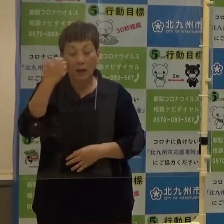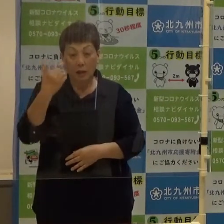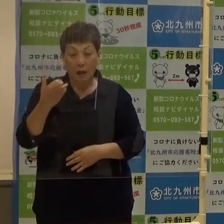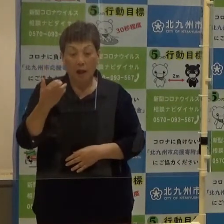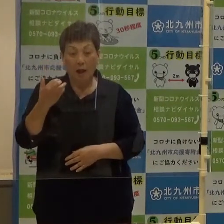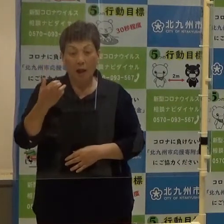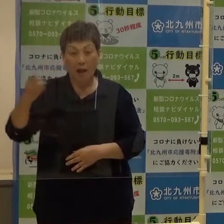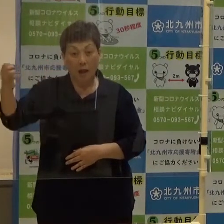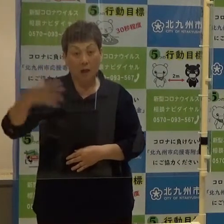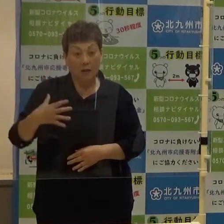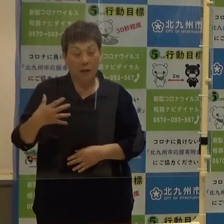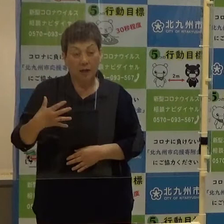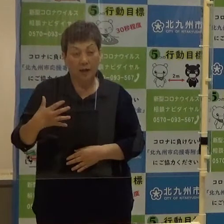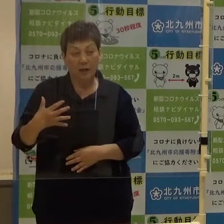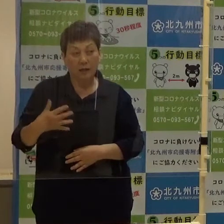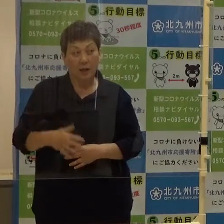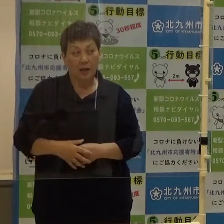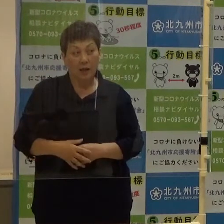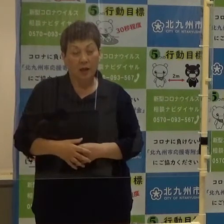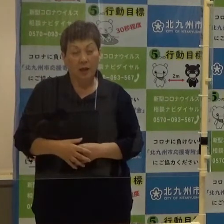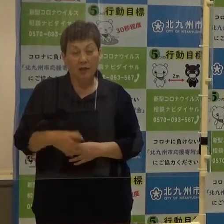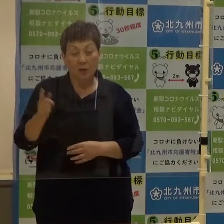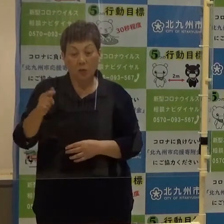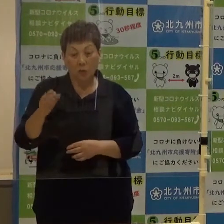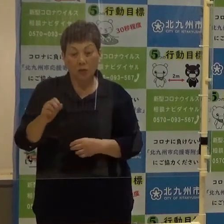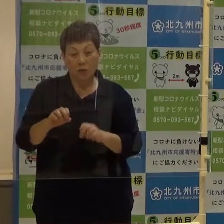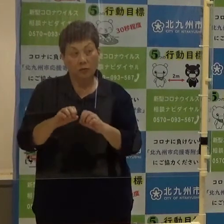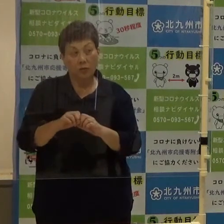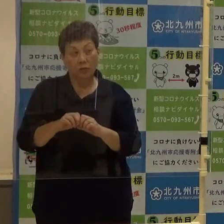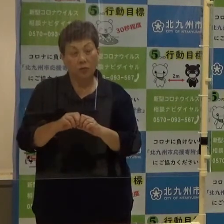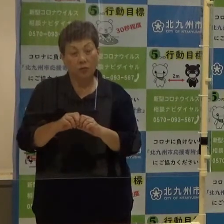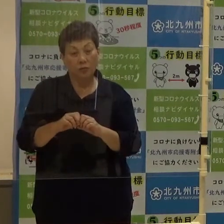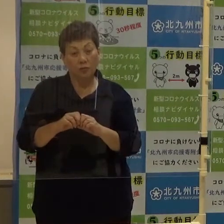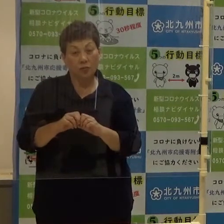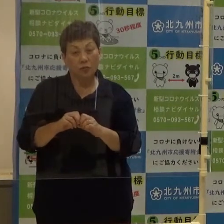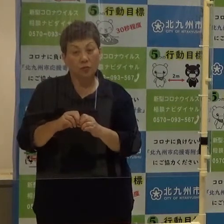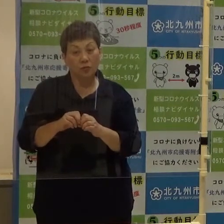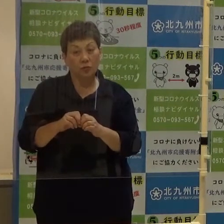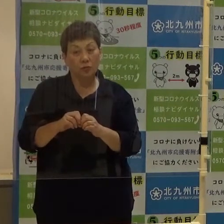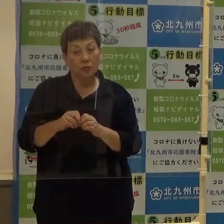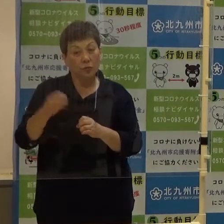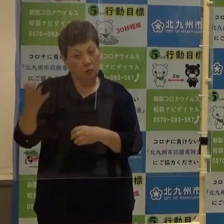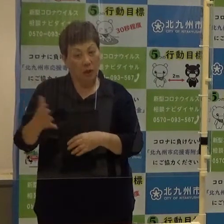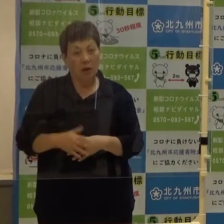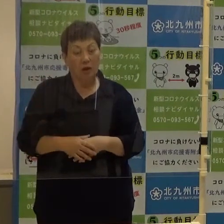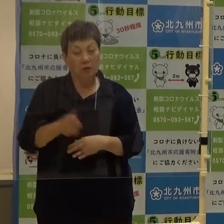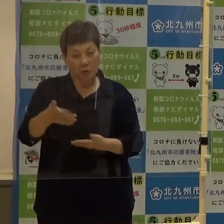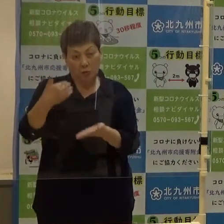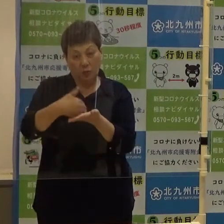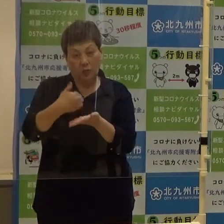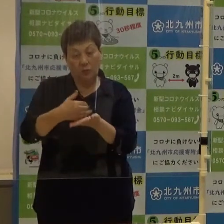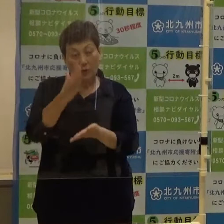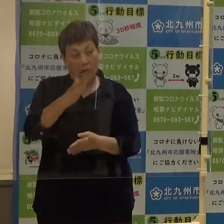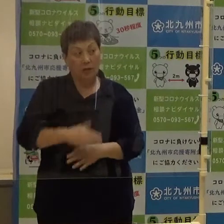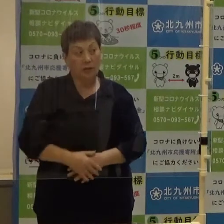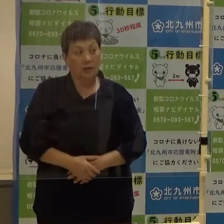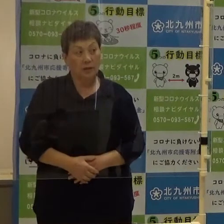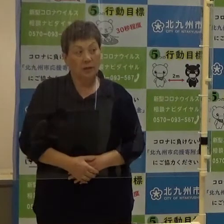という担保を作るということをなぜされなかったのか、そこをご説明ください。